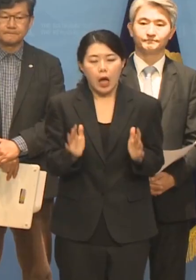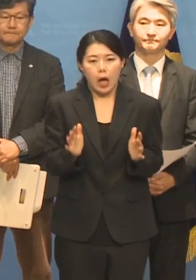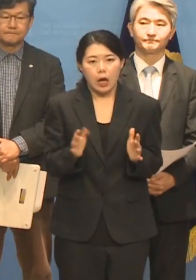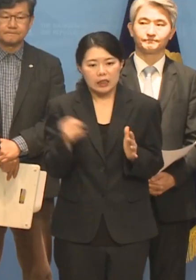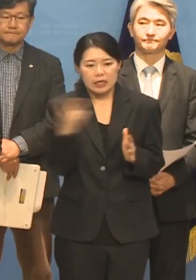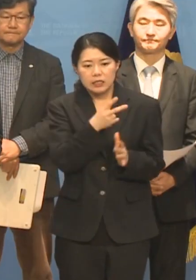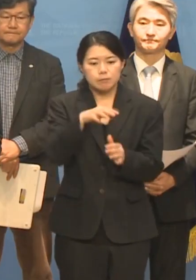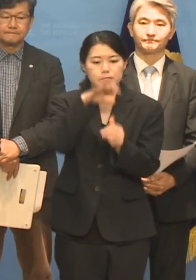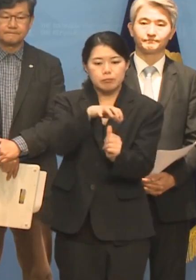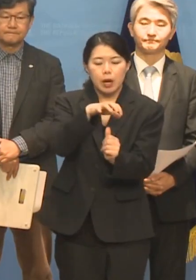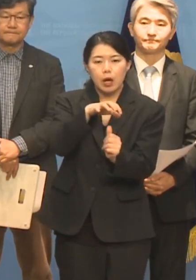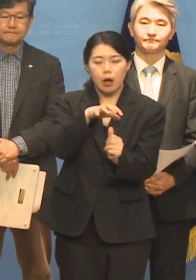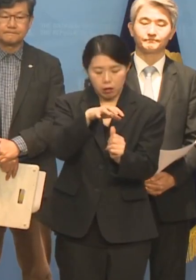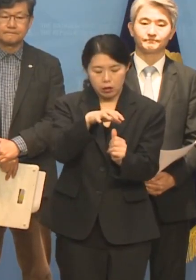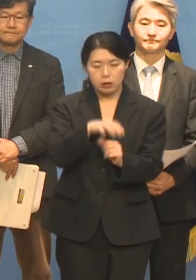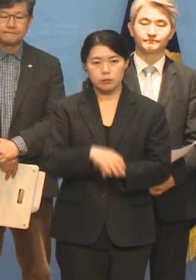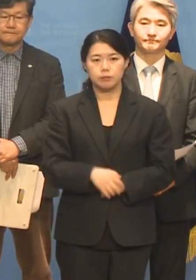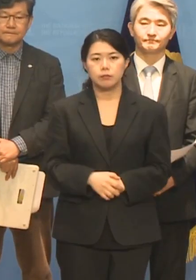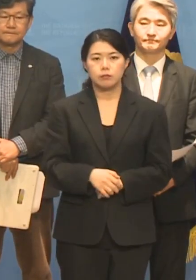다시 지정하면서